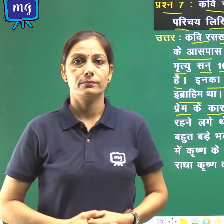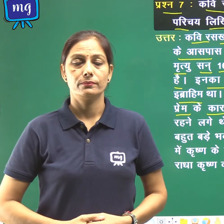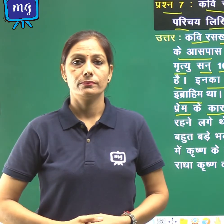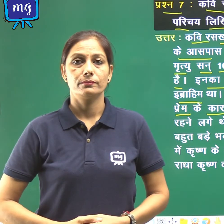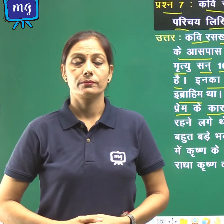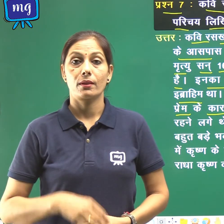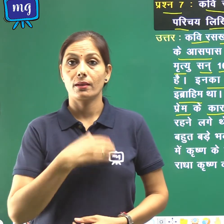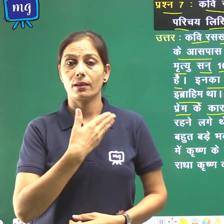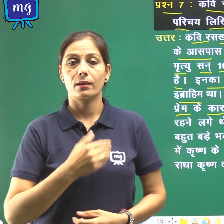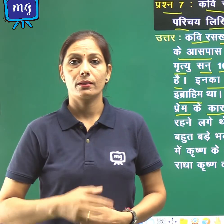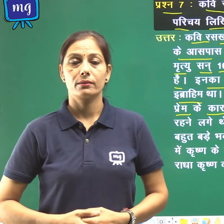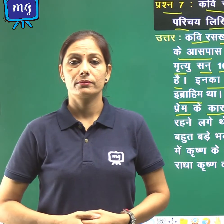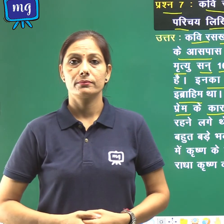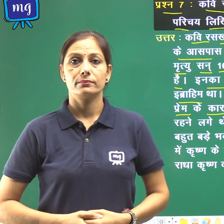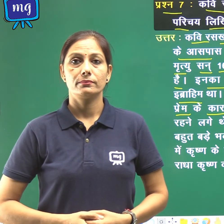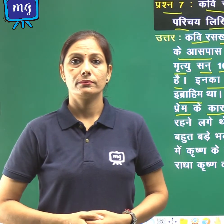ये